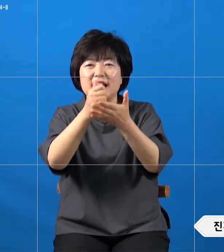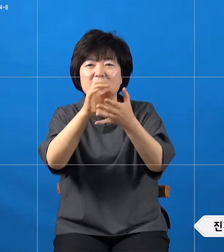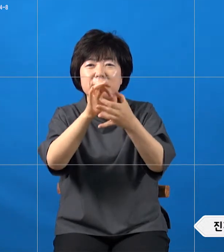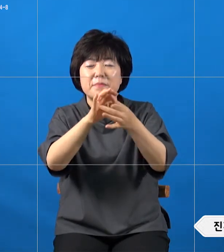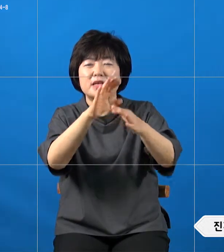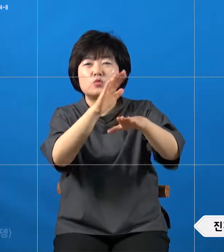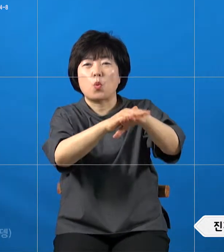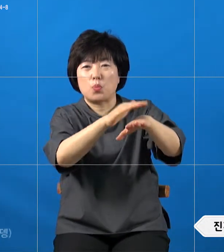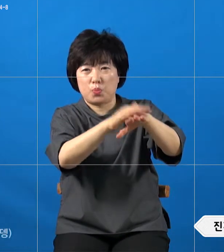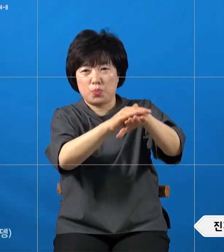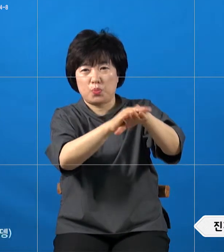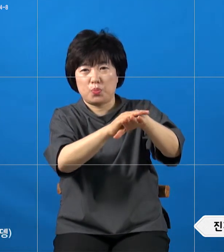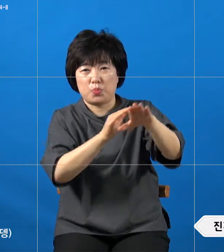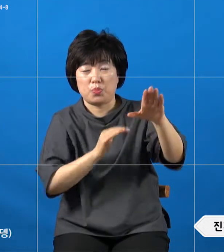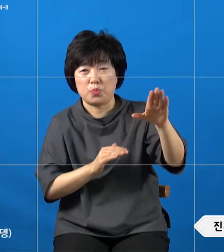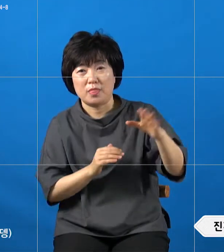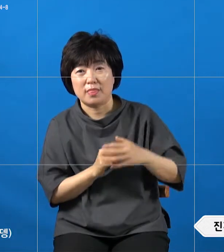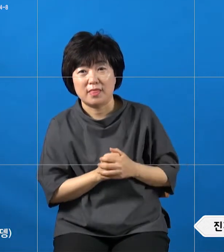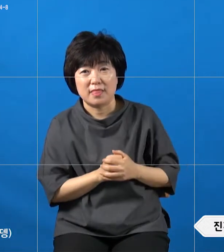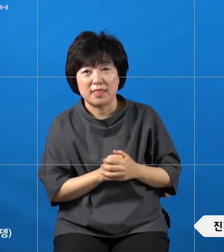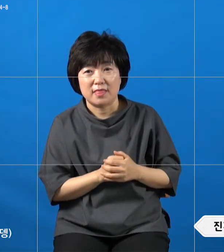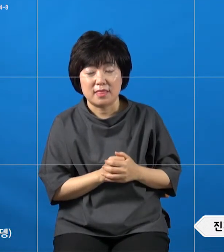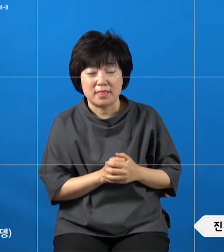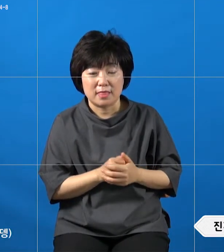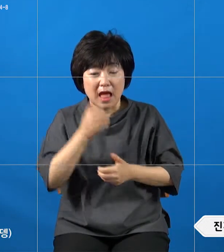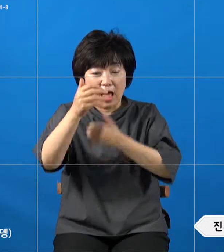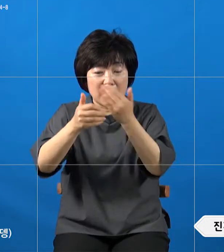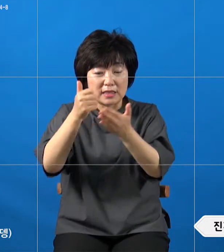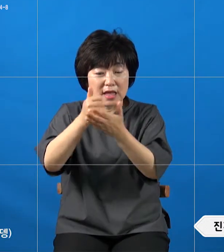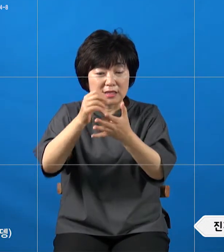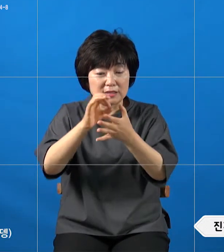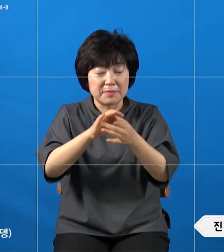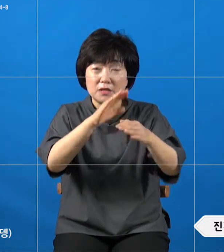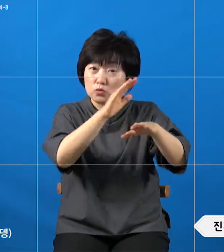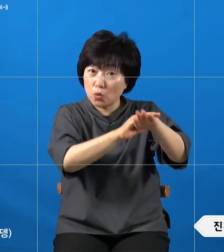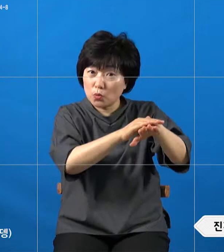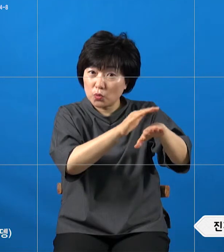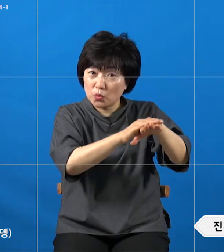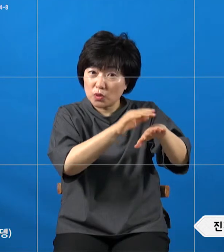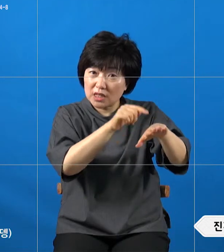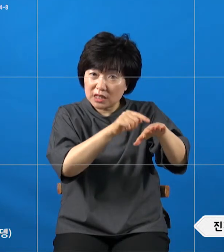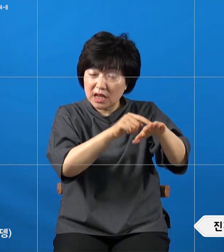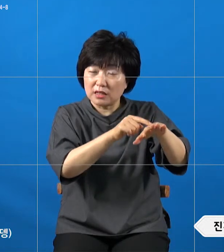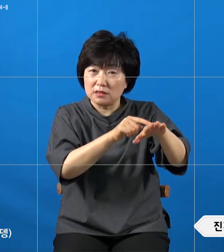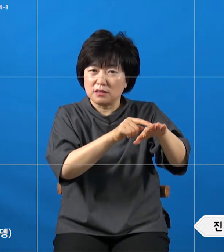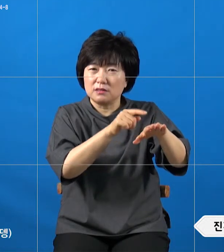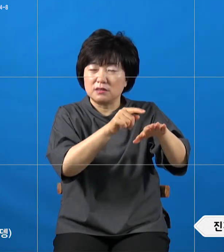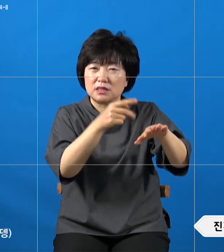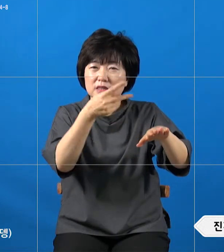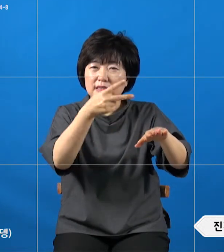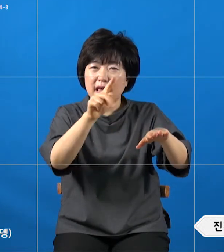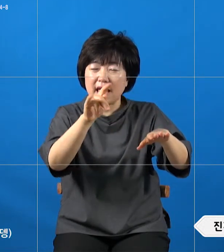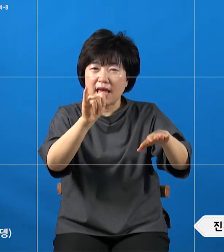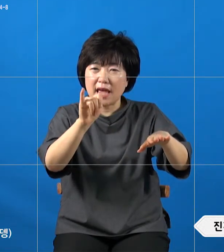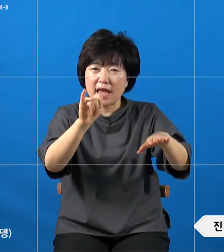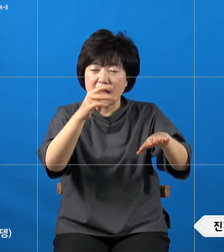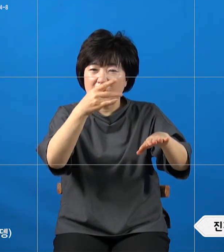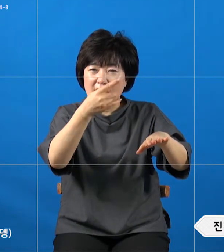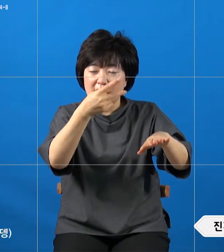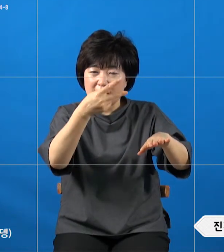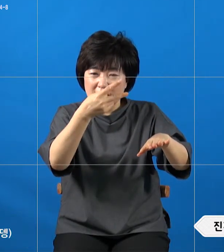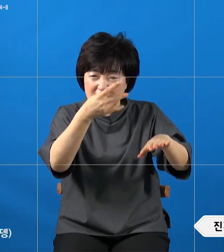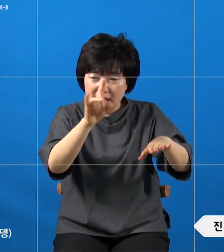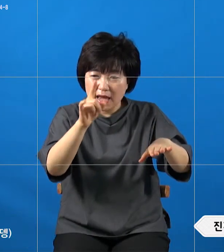Hand of God. 그 Hand of God이라는 하나님의 손이란 그 대리석